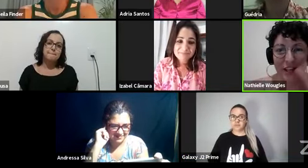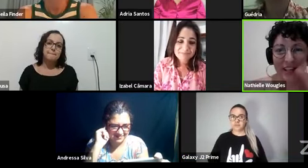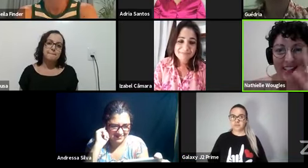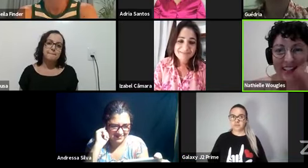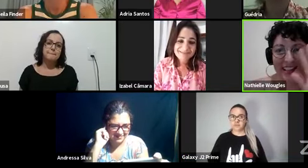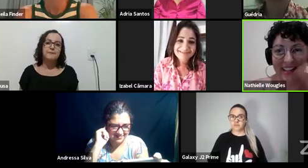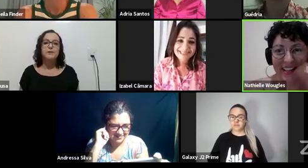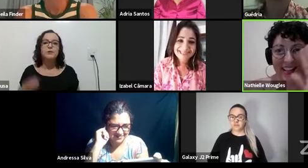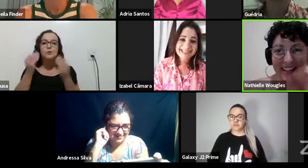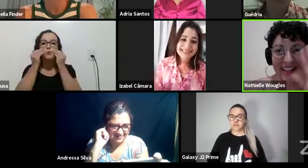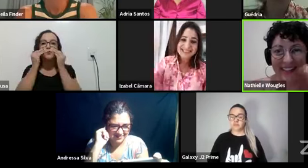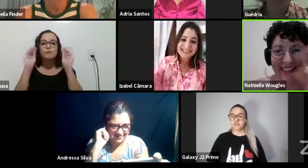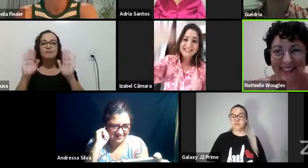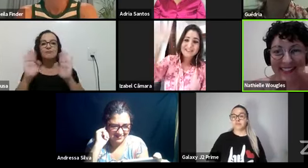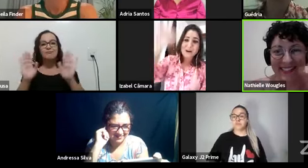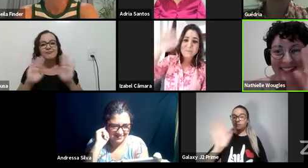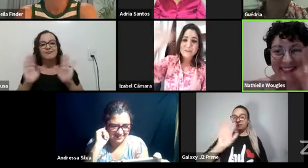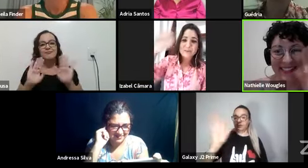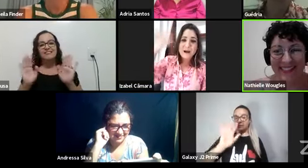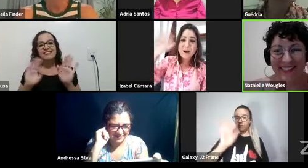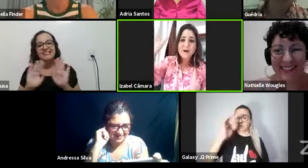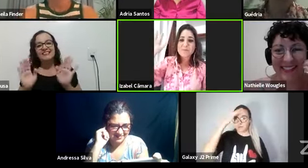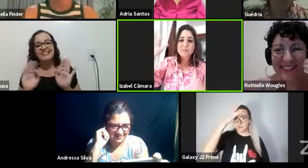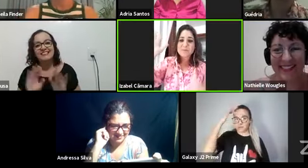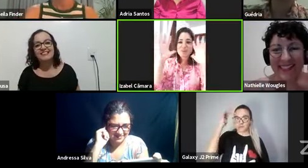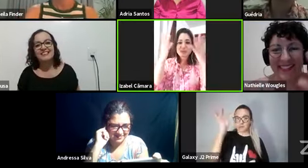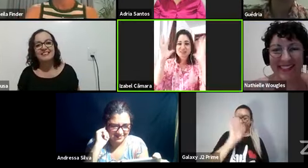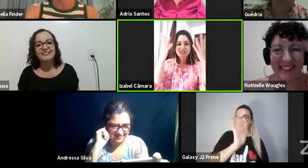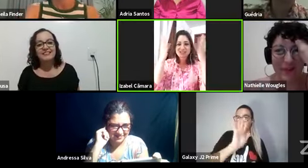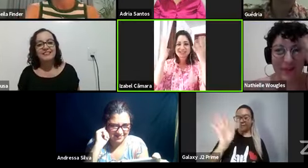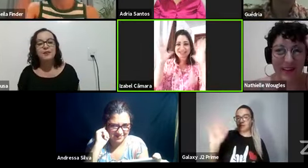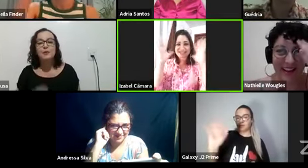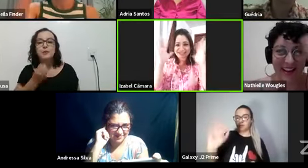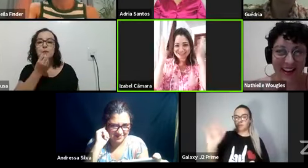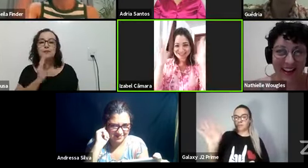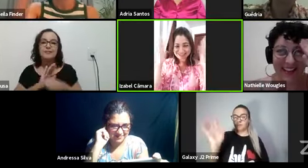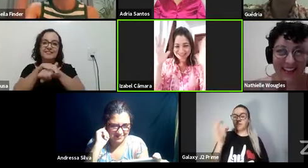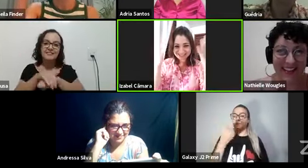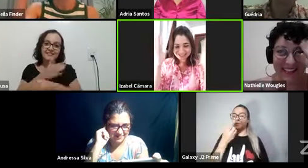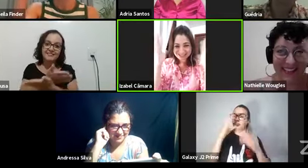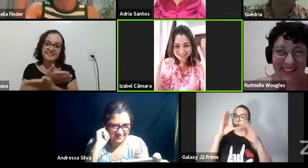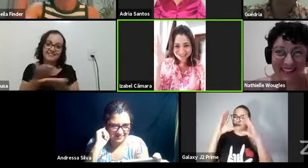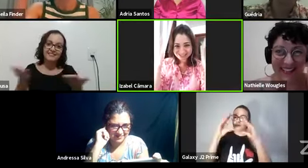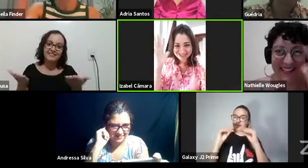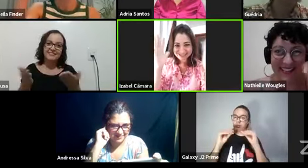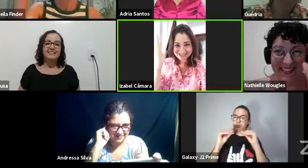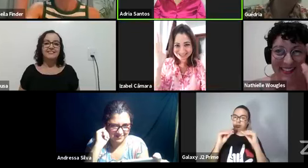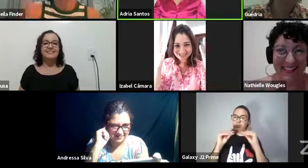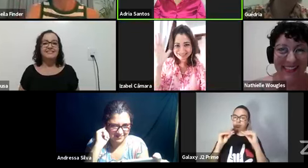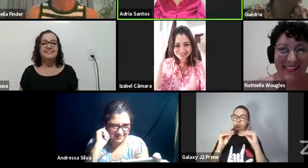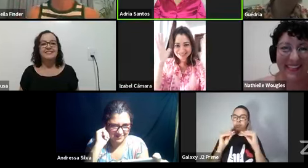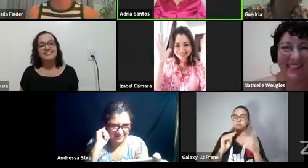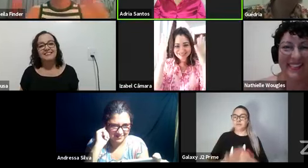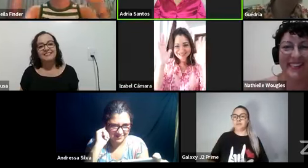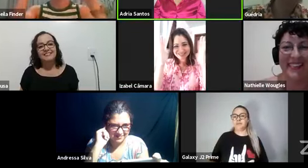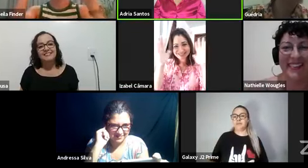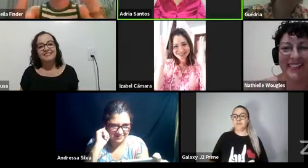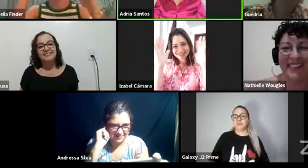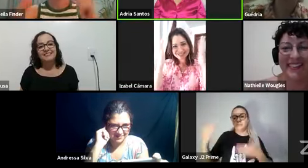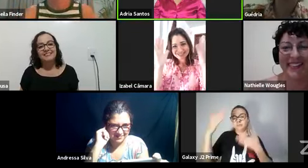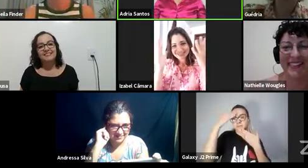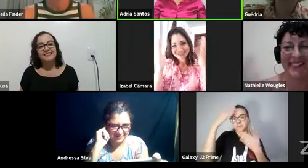Tchau, gente. Tchau, pessoal. Boa noite. Tchau. Obrigada. Boa noite, obrigada.